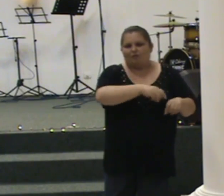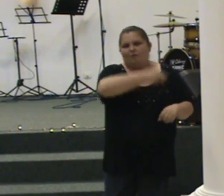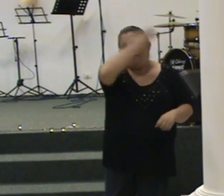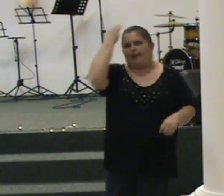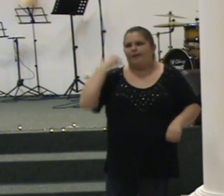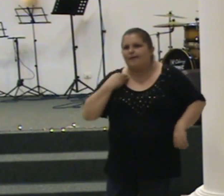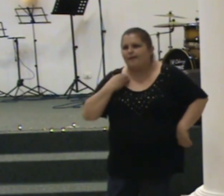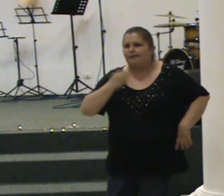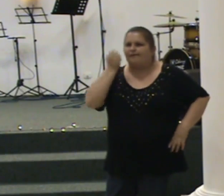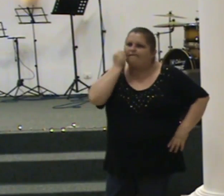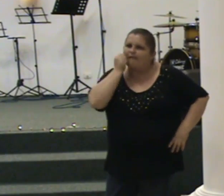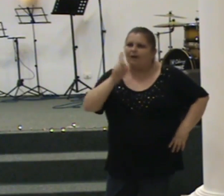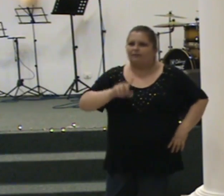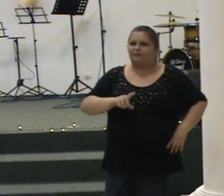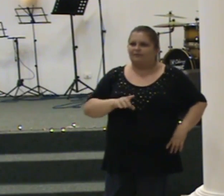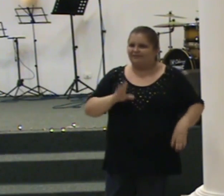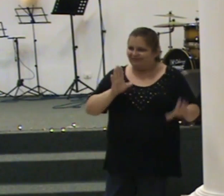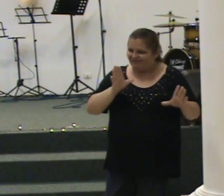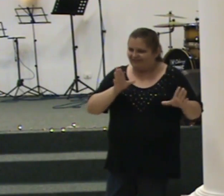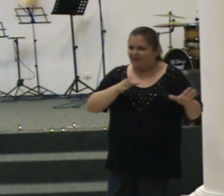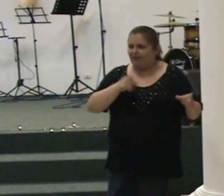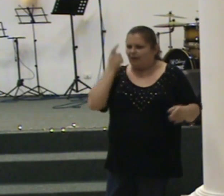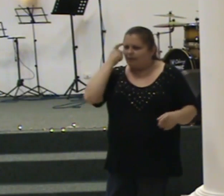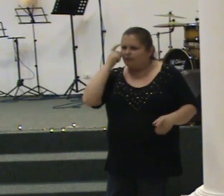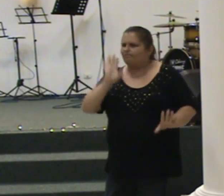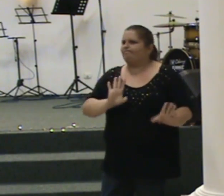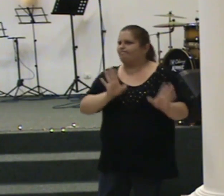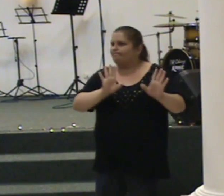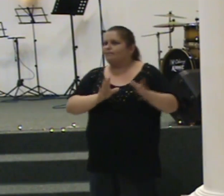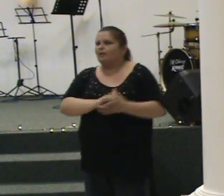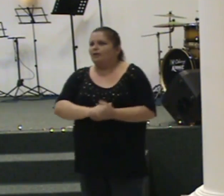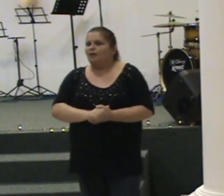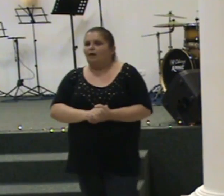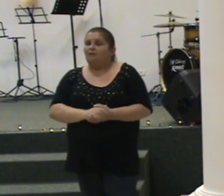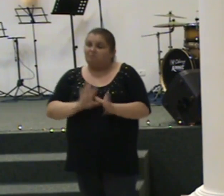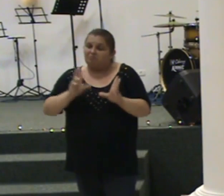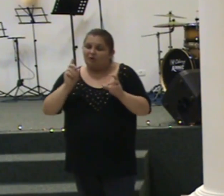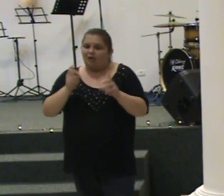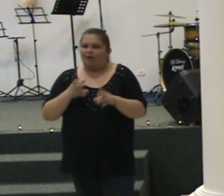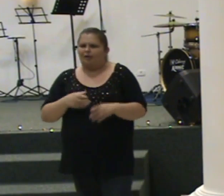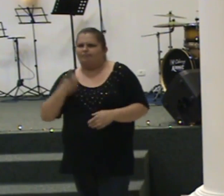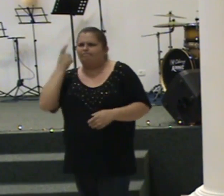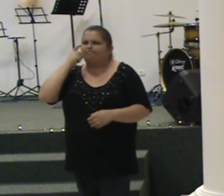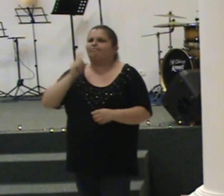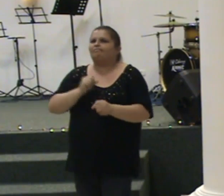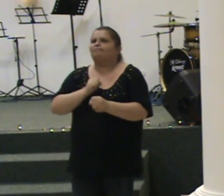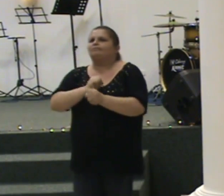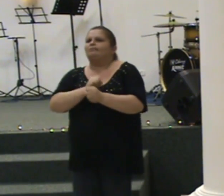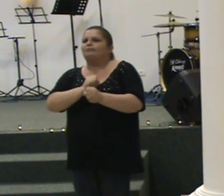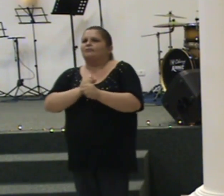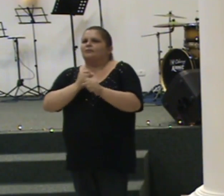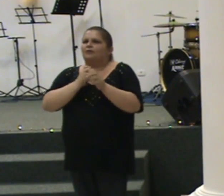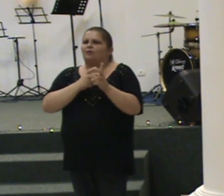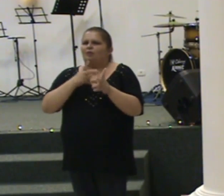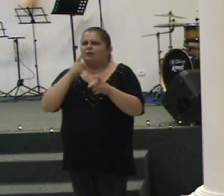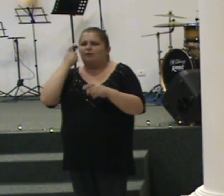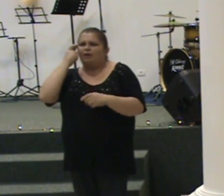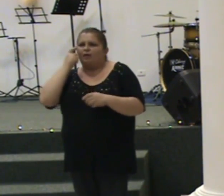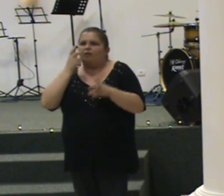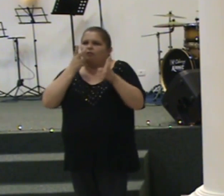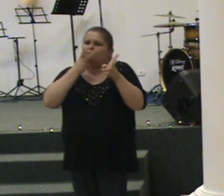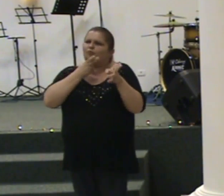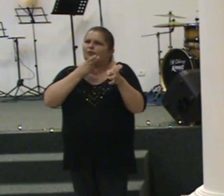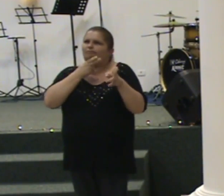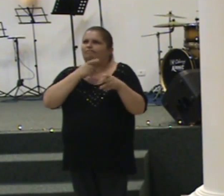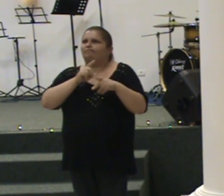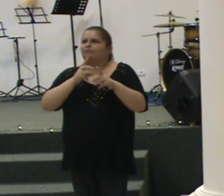ele que vai ser o pilantra da história. E ele dormiu com esse pensamento, né? De abandonar a